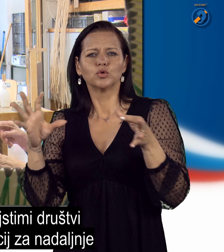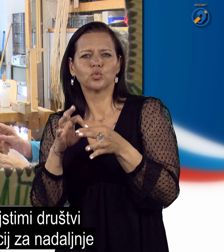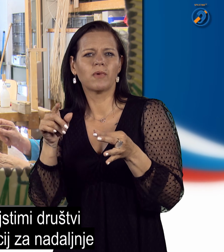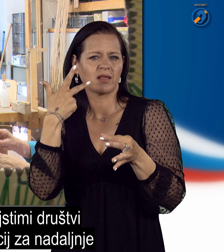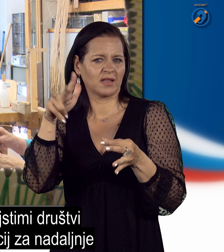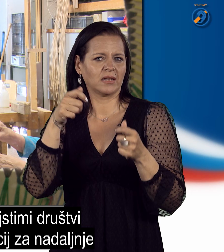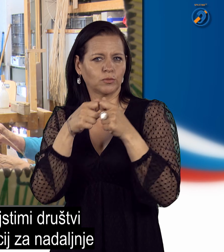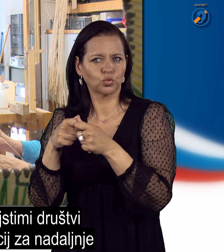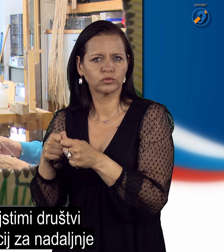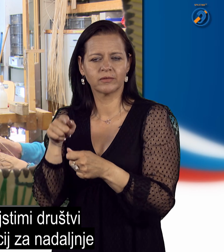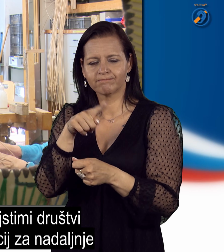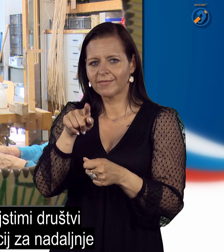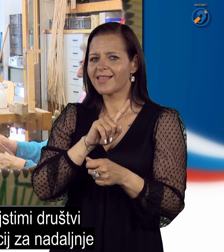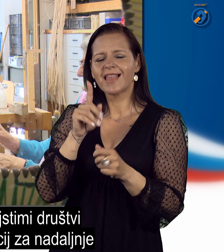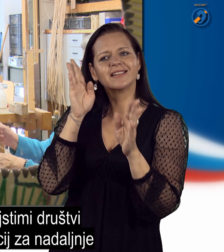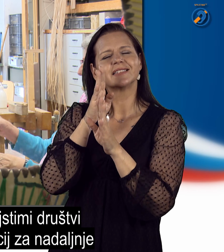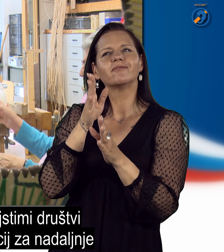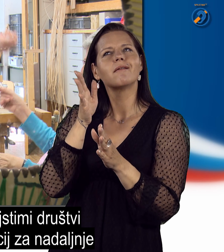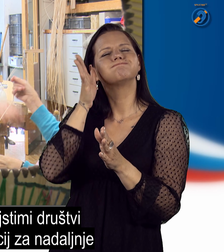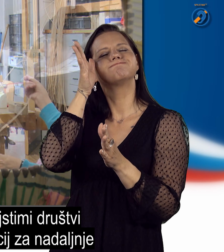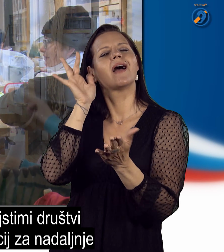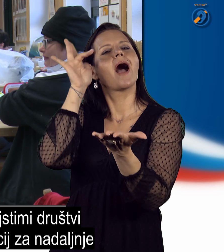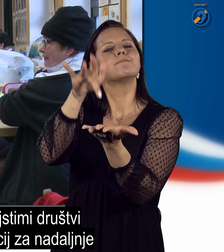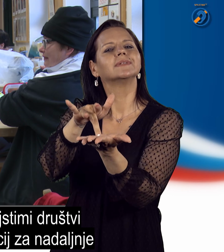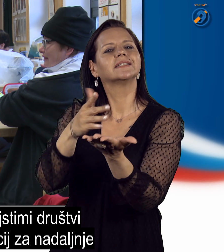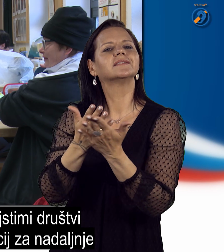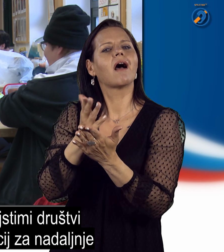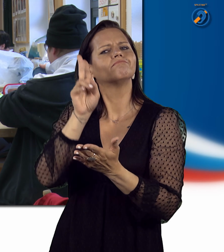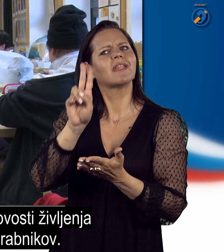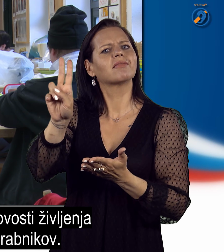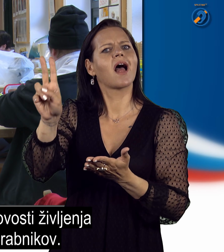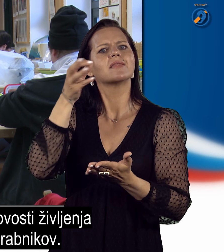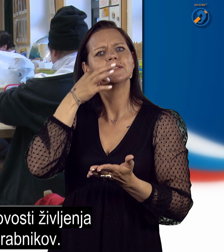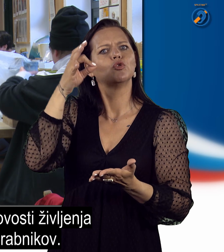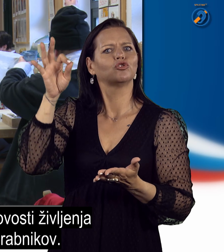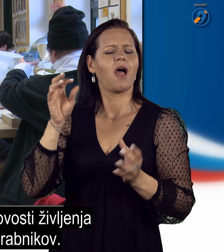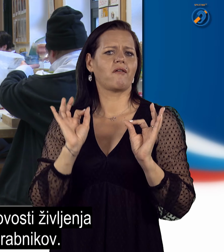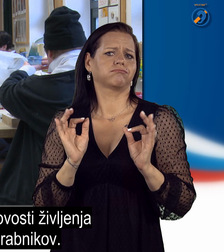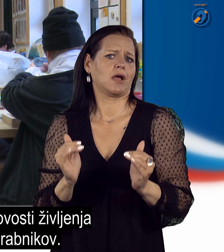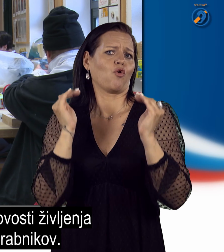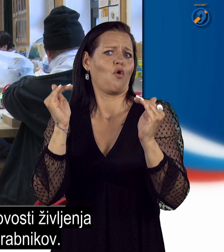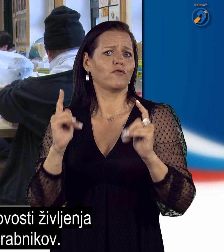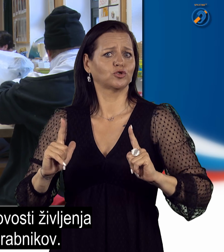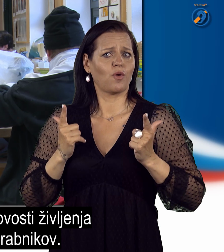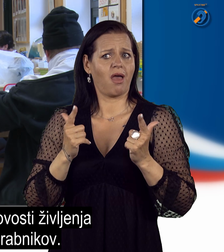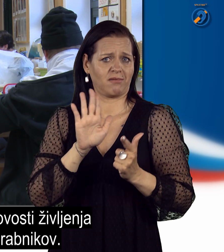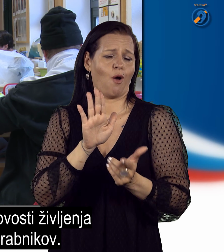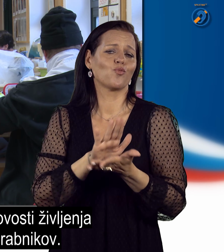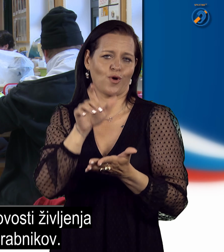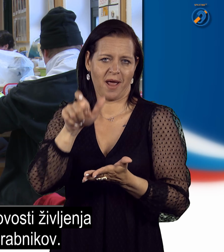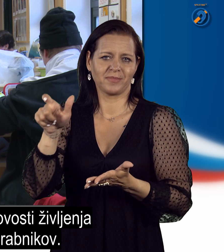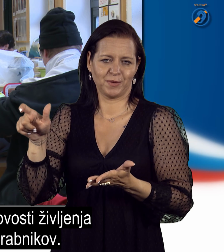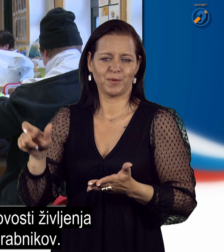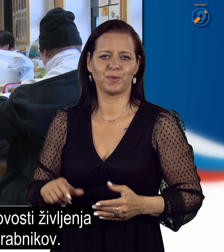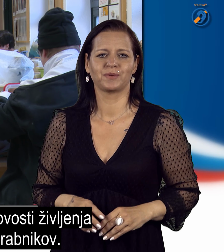Zveza s 13 društvi ne skriva ambicij za nadaljne izboljšave kakovosti življenja svojih uporabnikov.